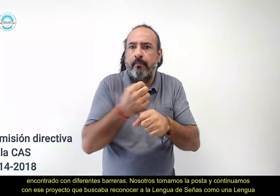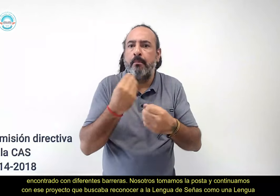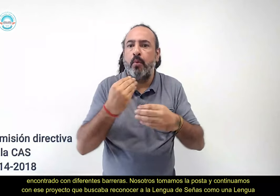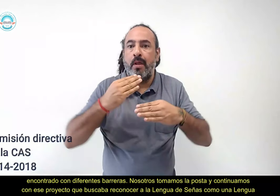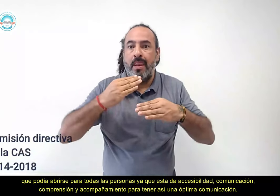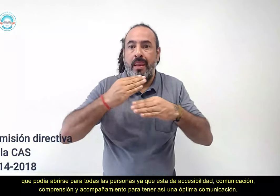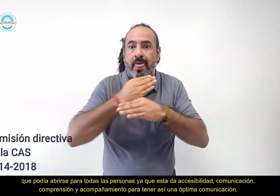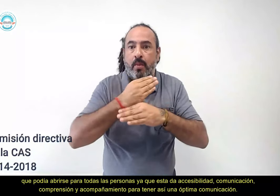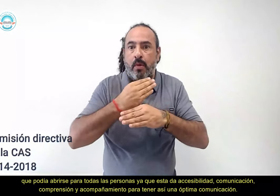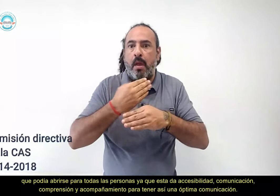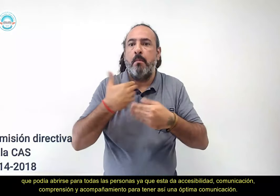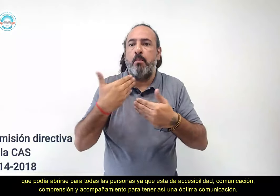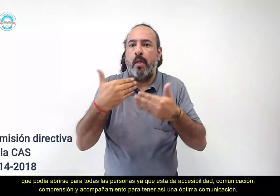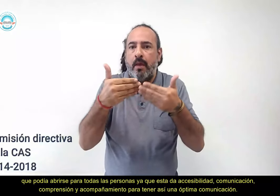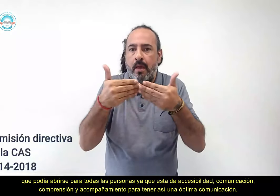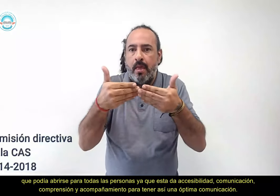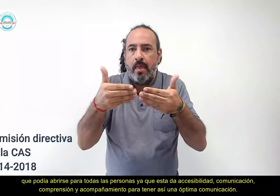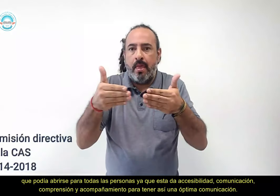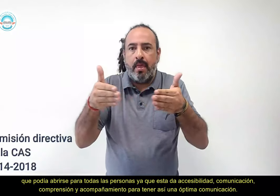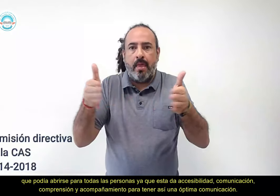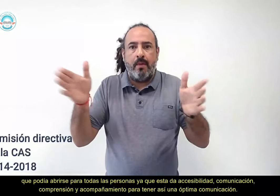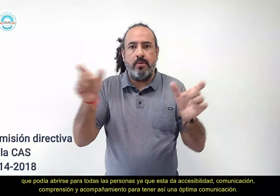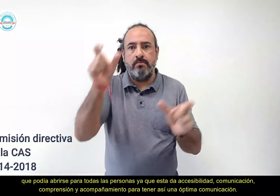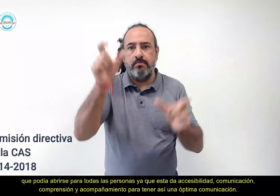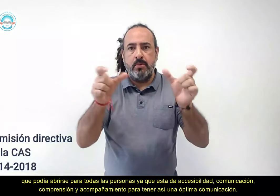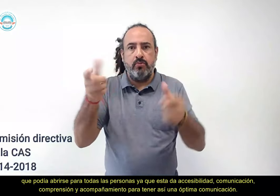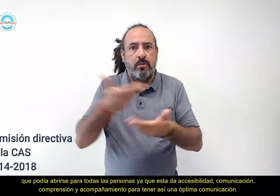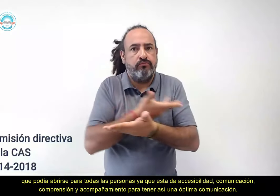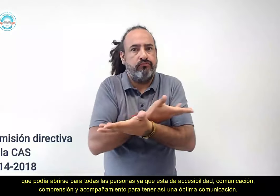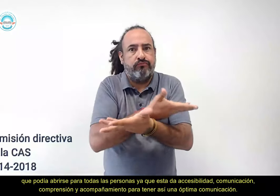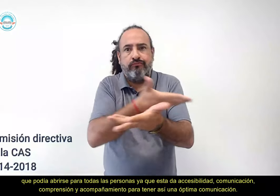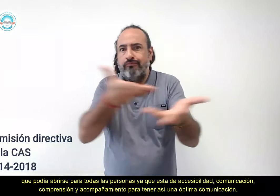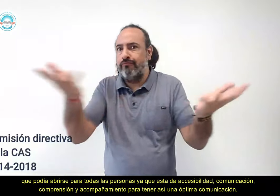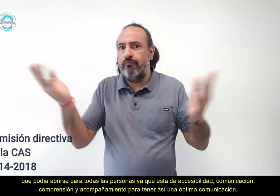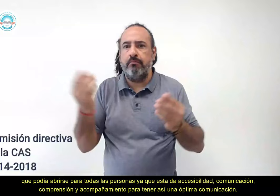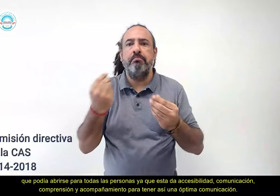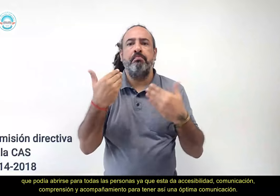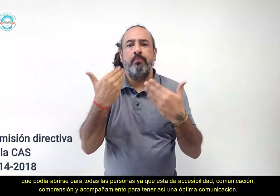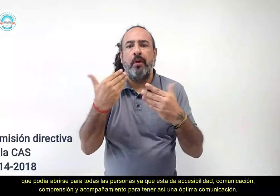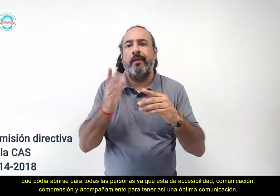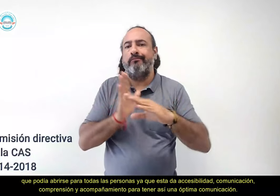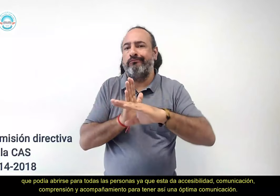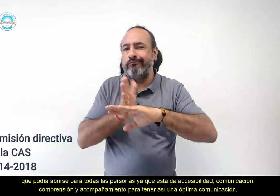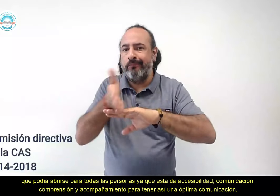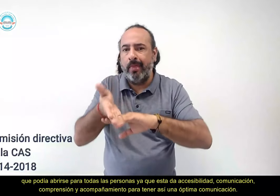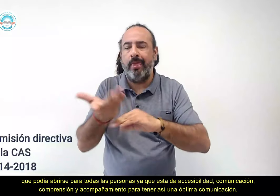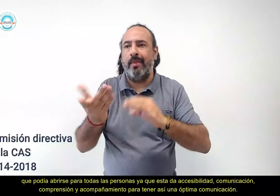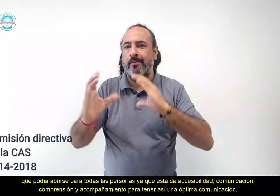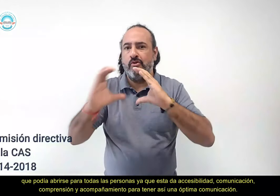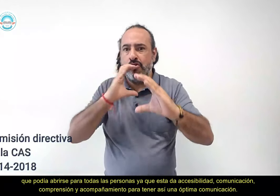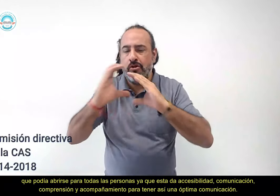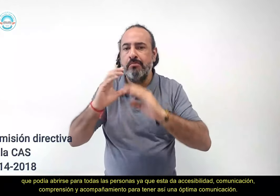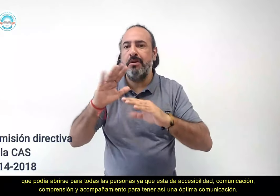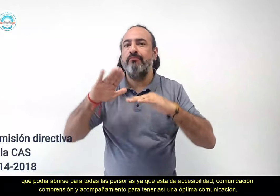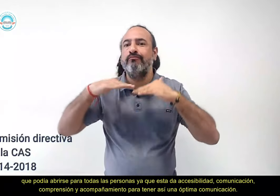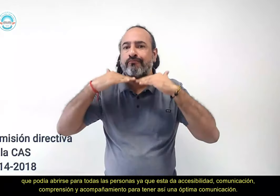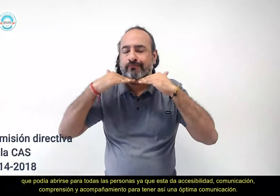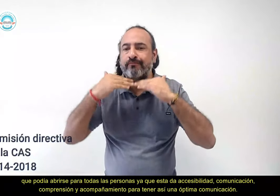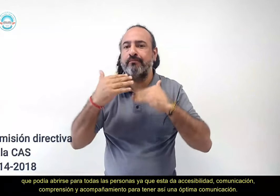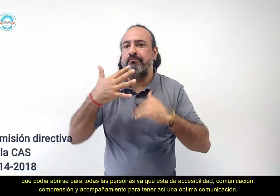podía abrirse para todas las personas, ya que esta daba accesibilidad, comunicación, comprensión y